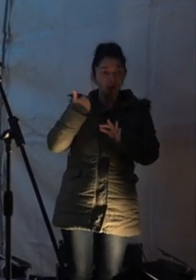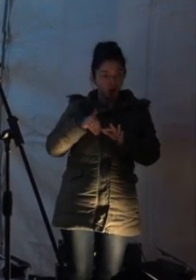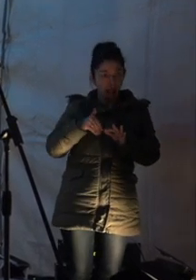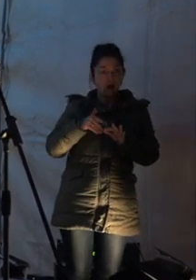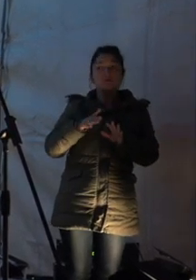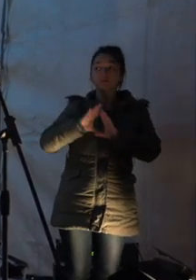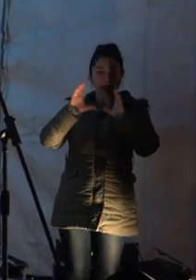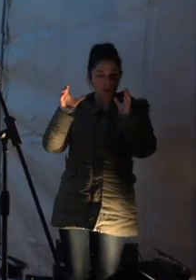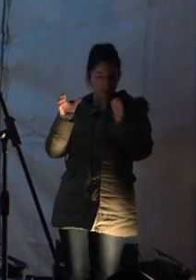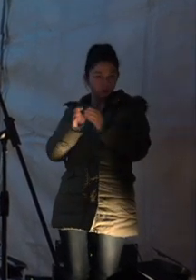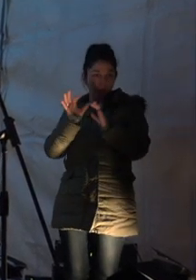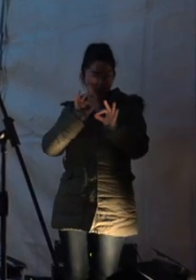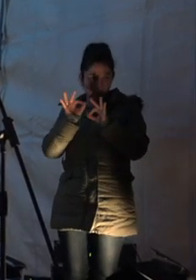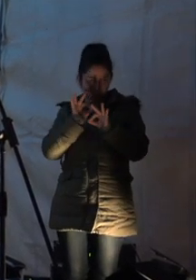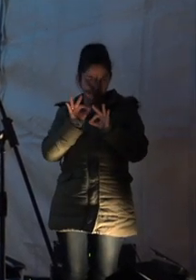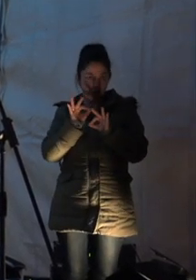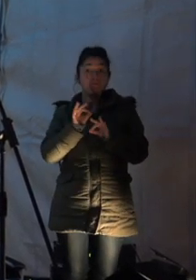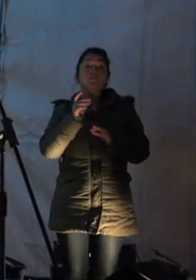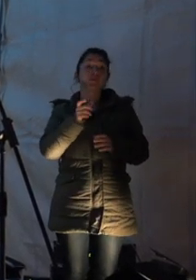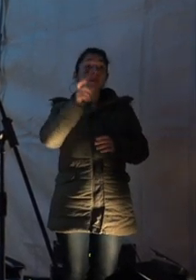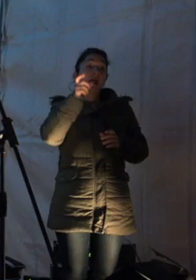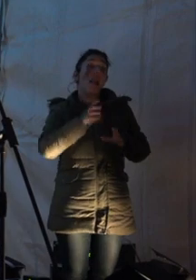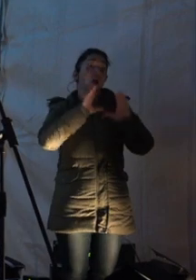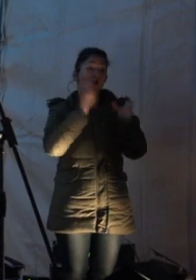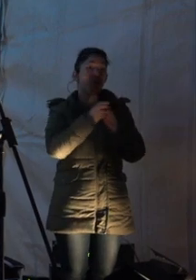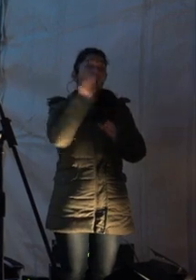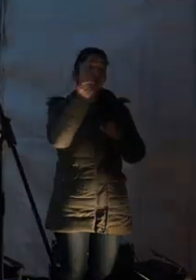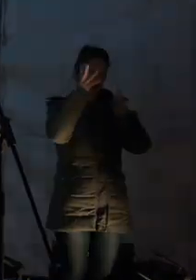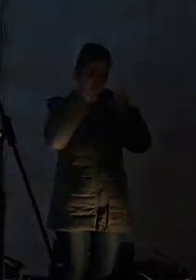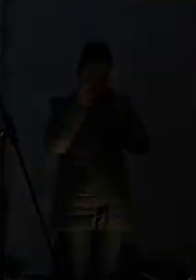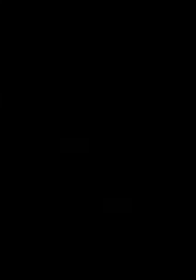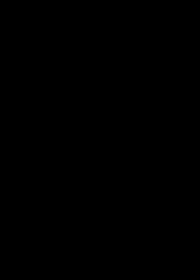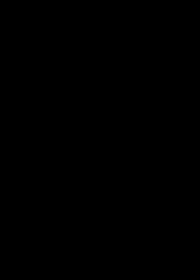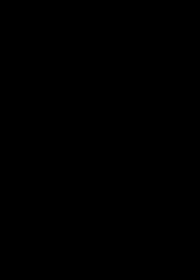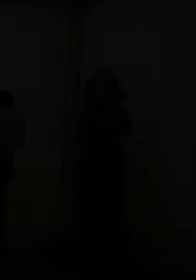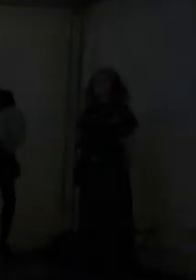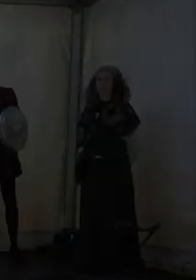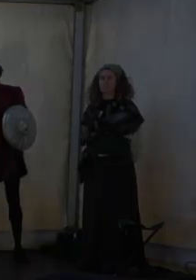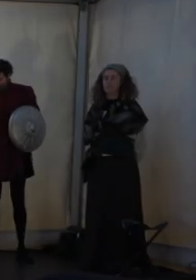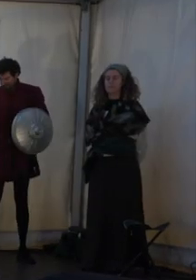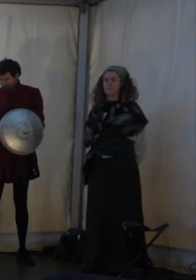director de la agrupación escénica Unos Cuantos. Muchas gracias.